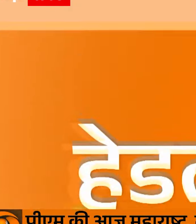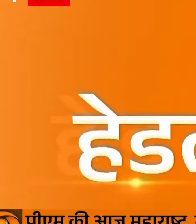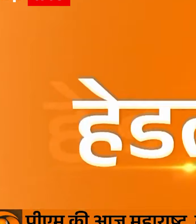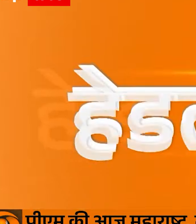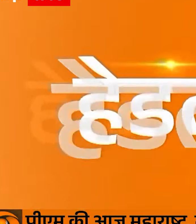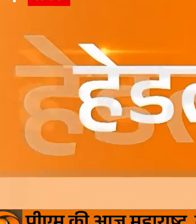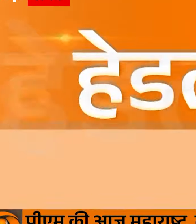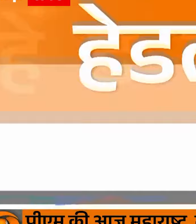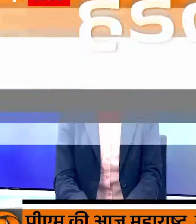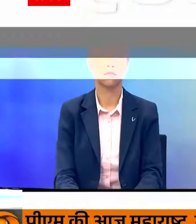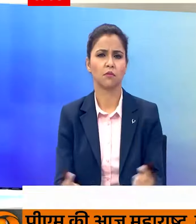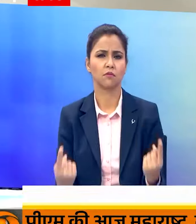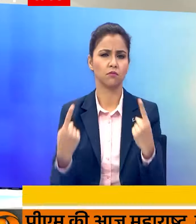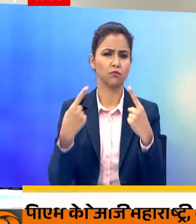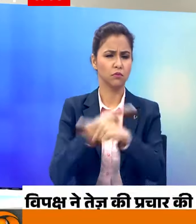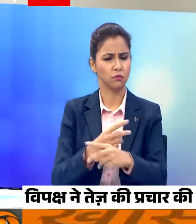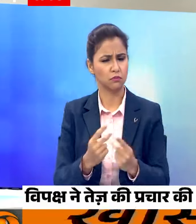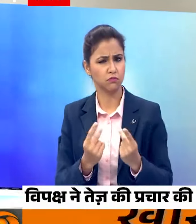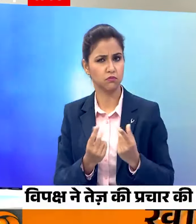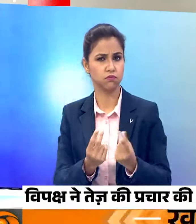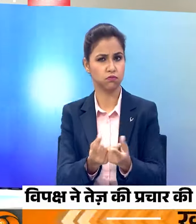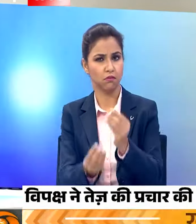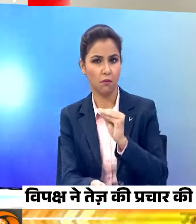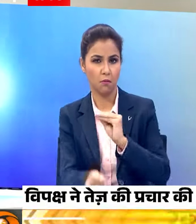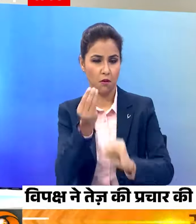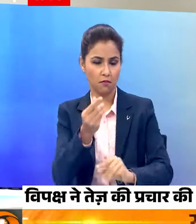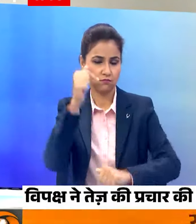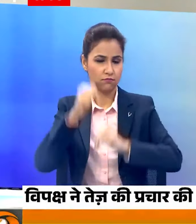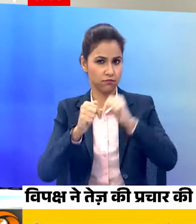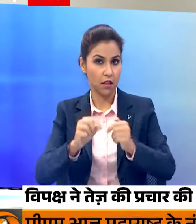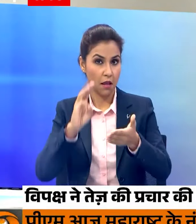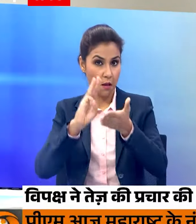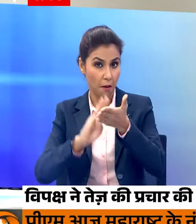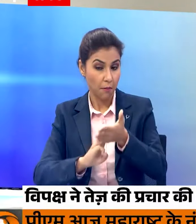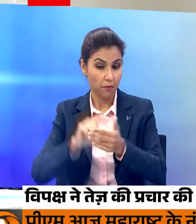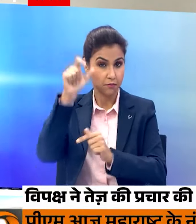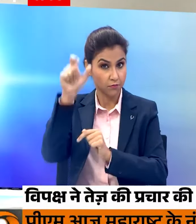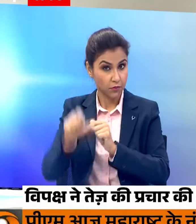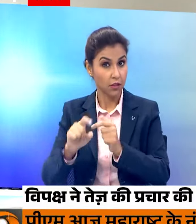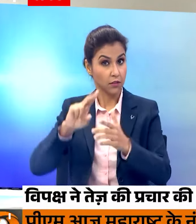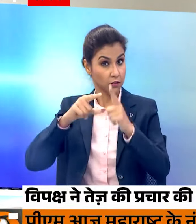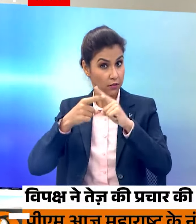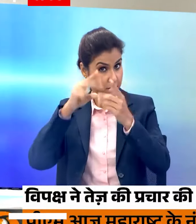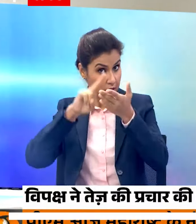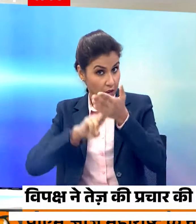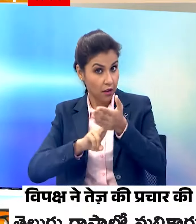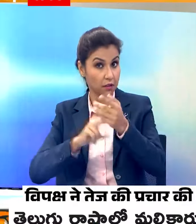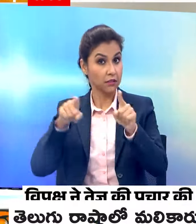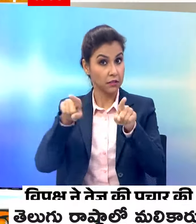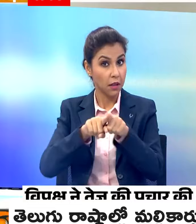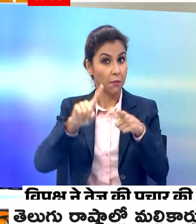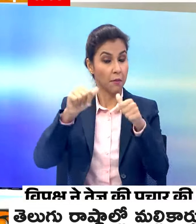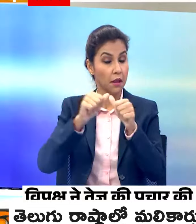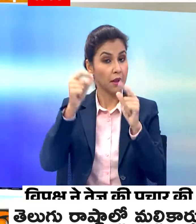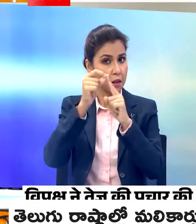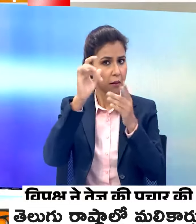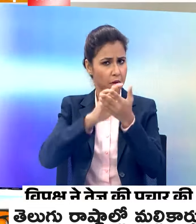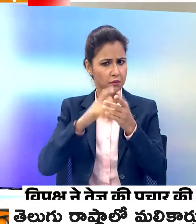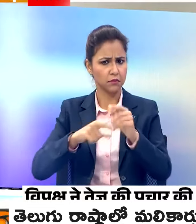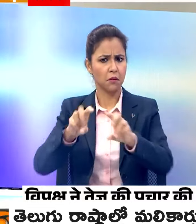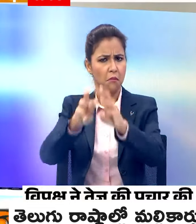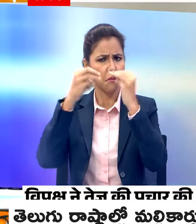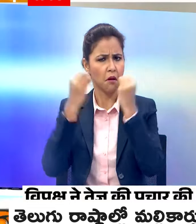शो विपक्ष ने तेज की प्रचार की धार मल्लिकार्जुन खड़गे तेलंगाना और आंध्र प्रदेश में करेंगे पब्लिक